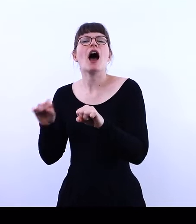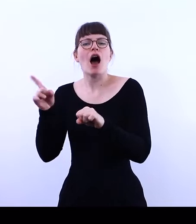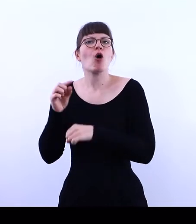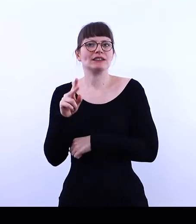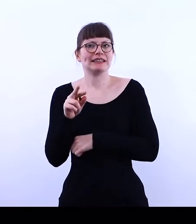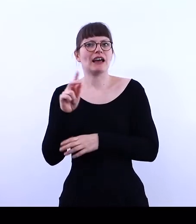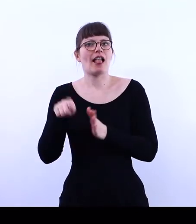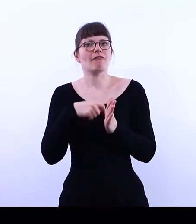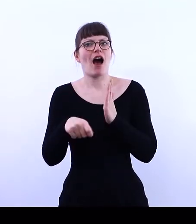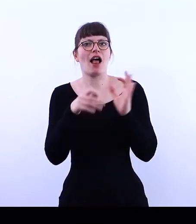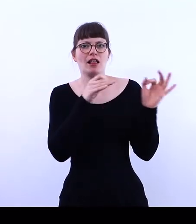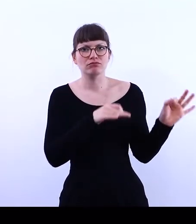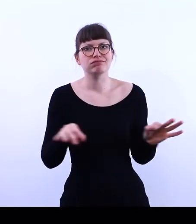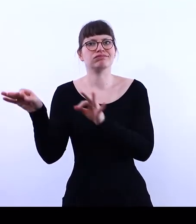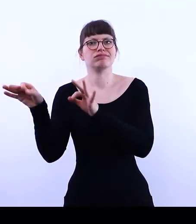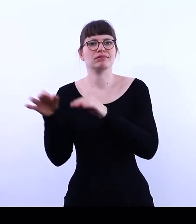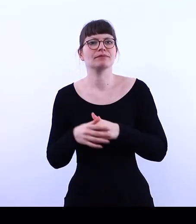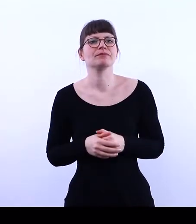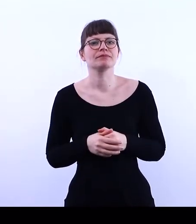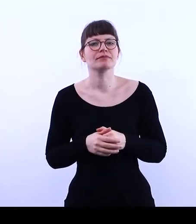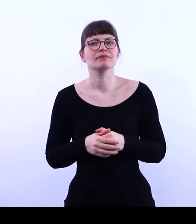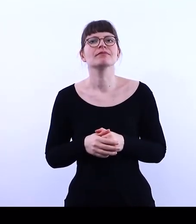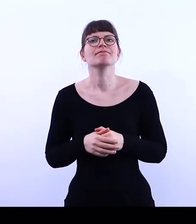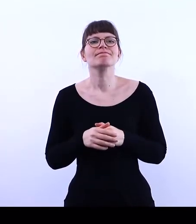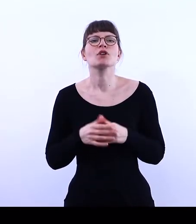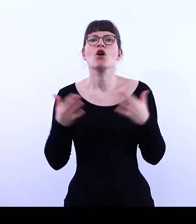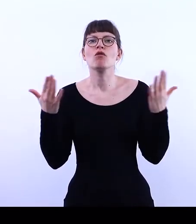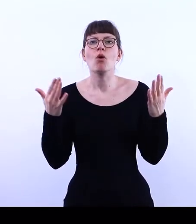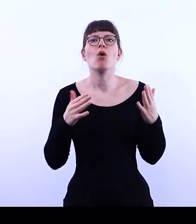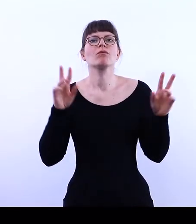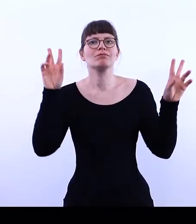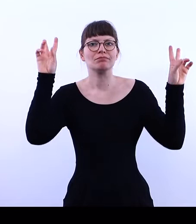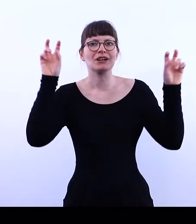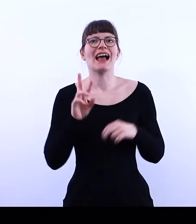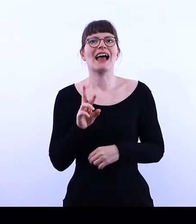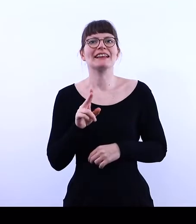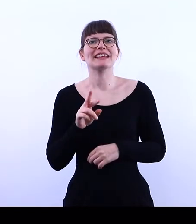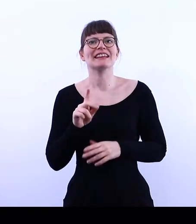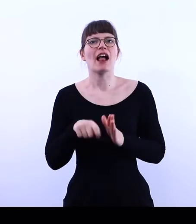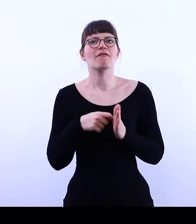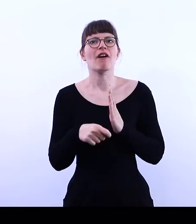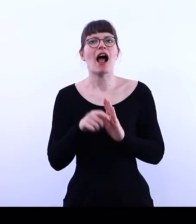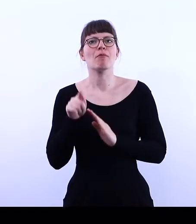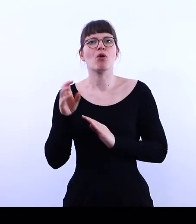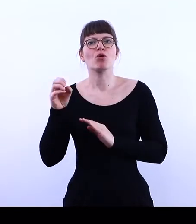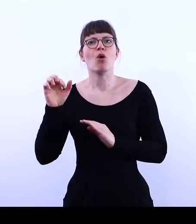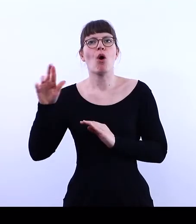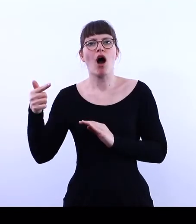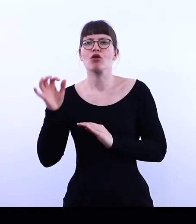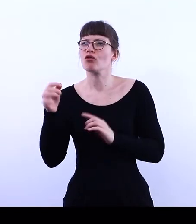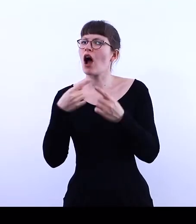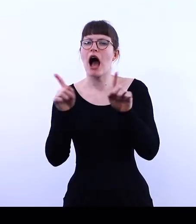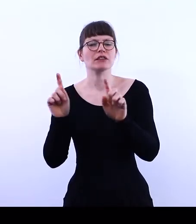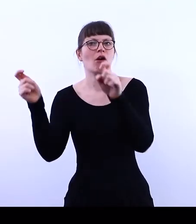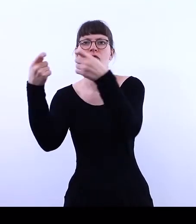Wahlen durchführen zu können. Unter digitalwahl.org ist das abzurufen und ist auch verfügbar für jeden anderen Verband oder Verein,